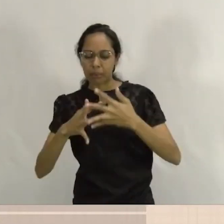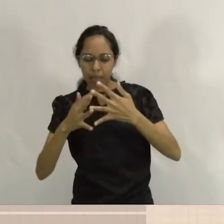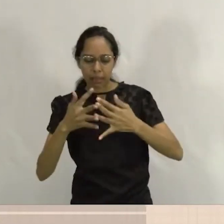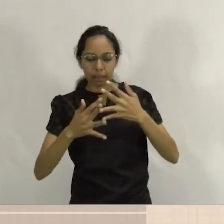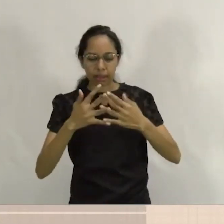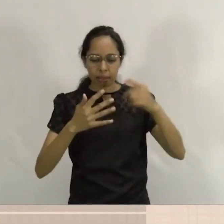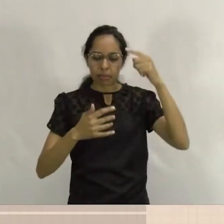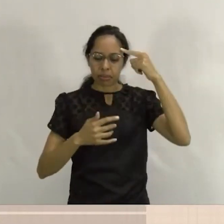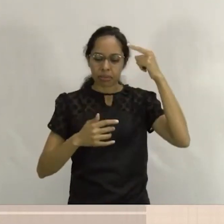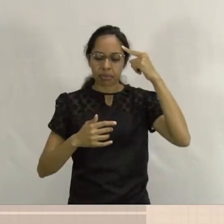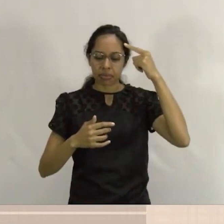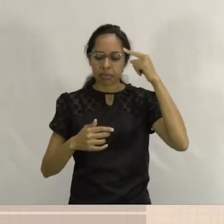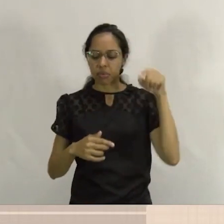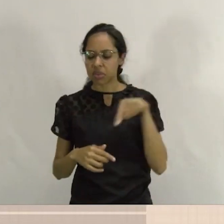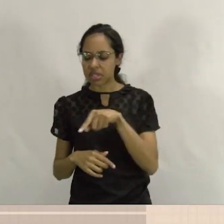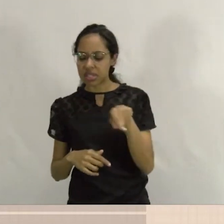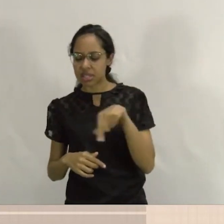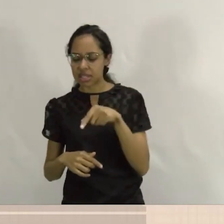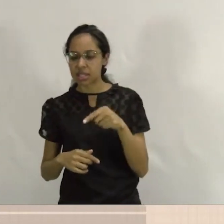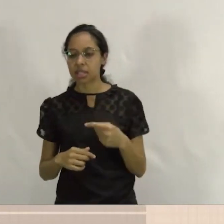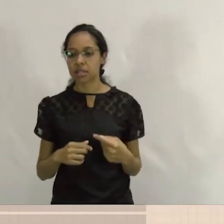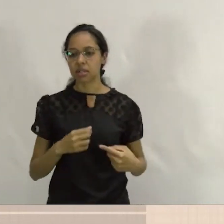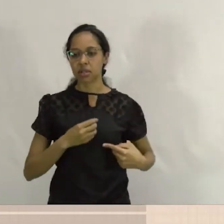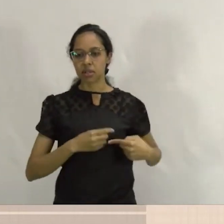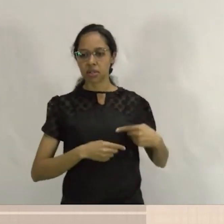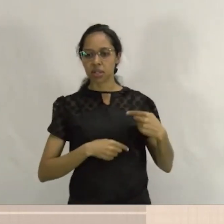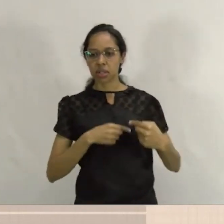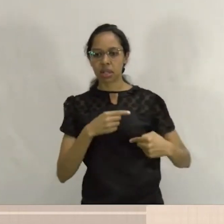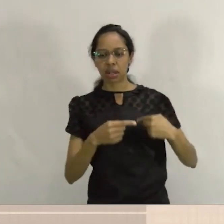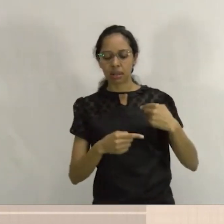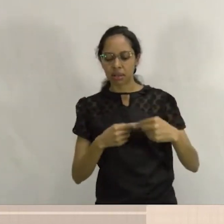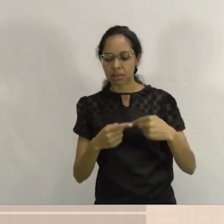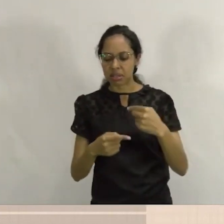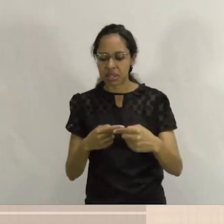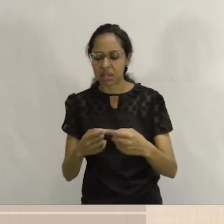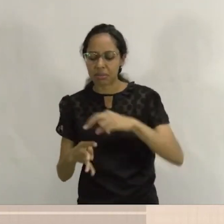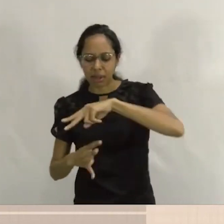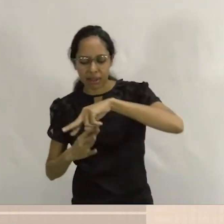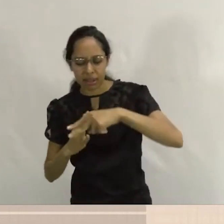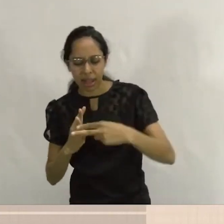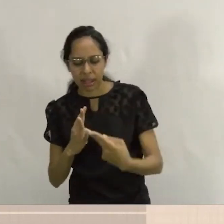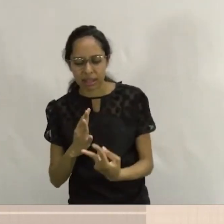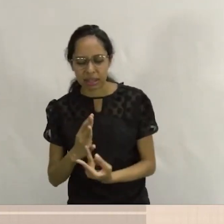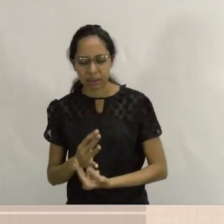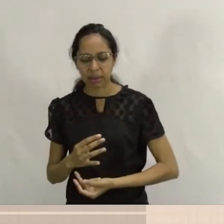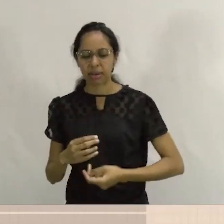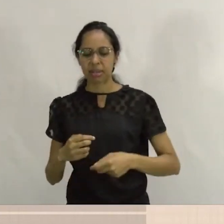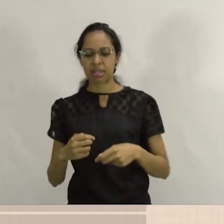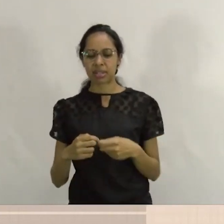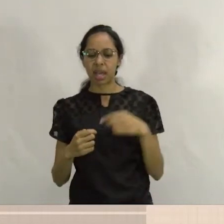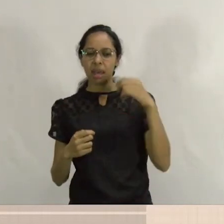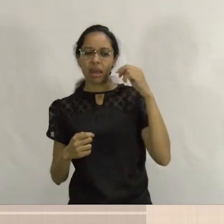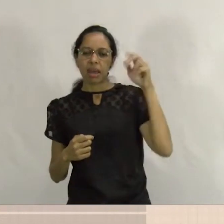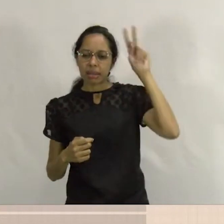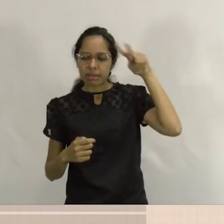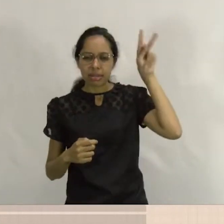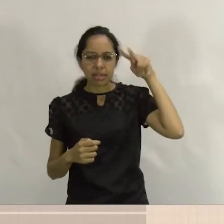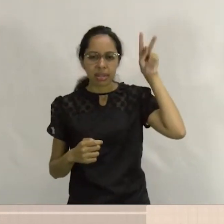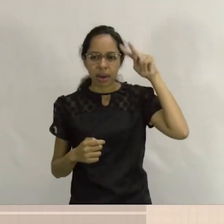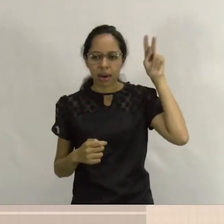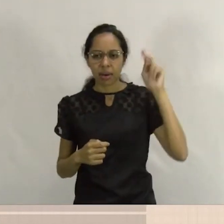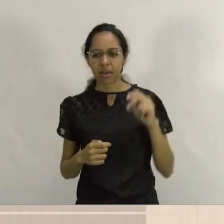Nem se ocupem com fábulas e genealogias sem fim, que antes